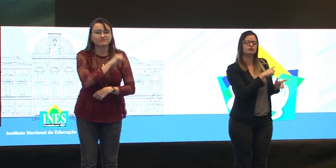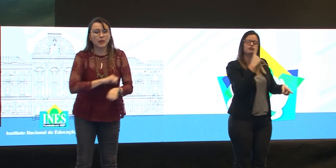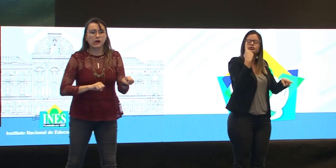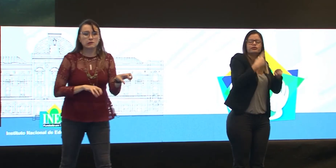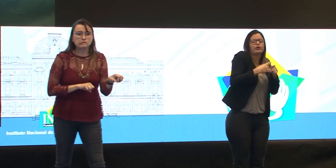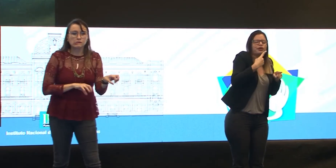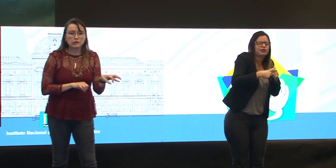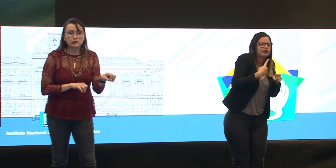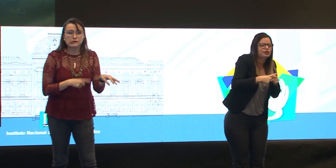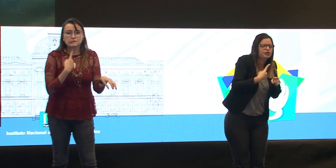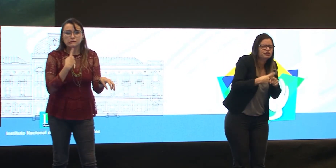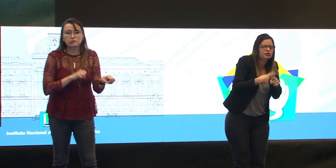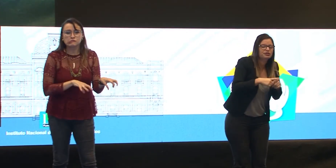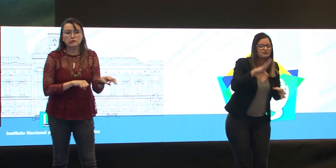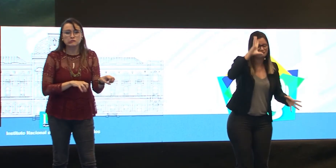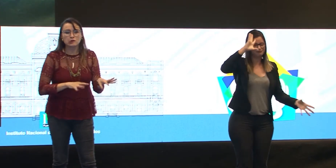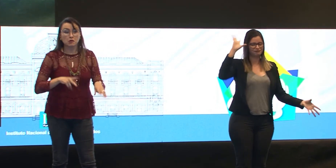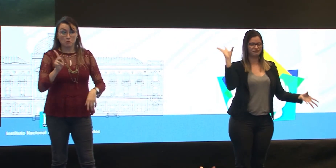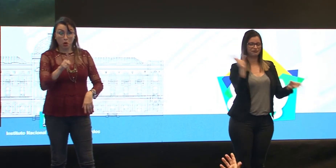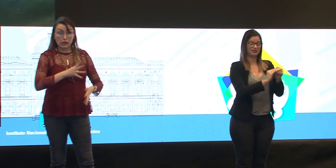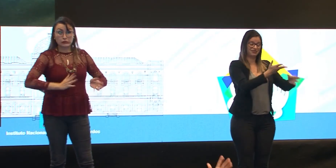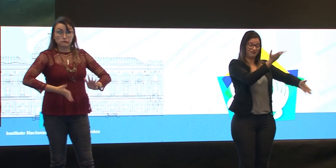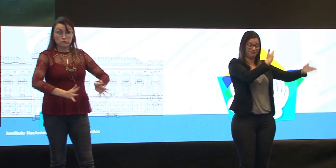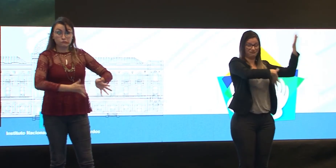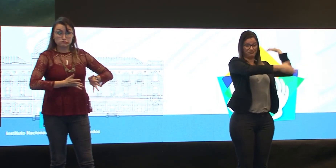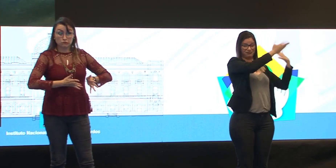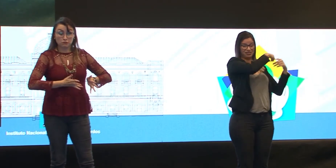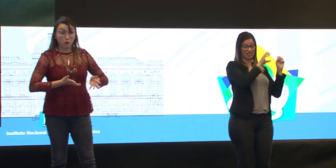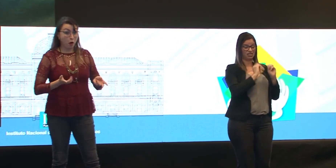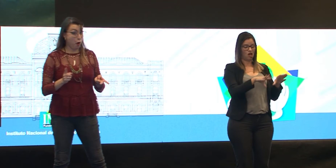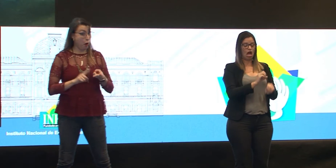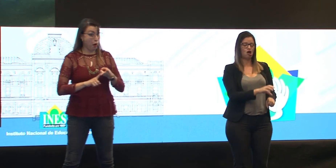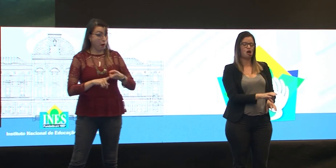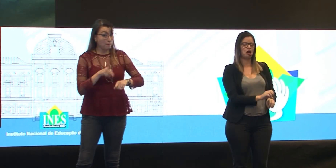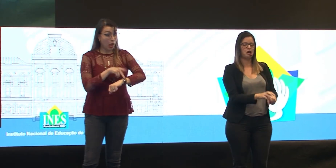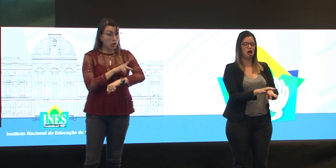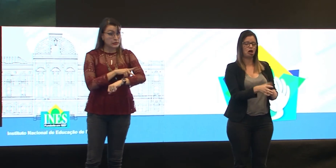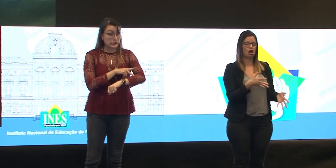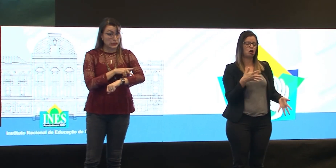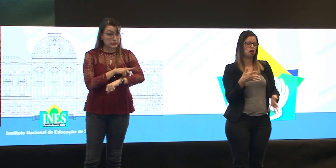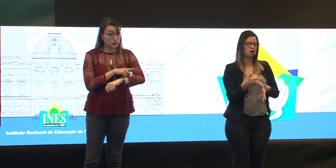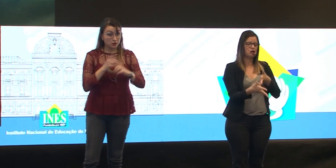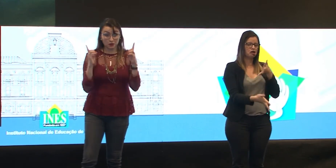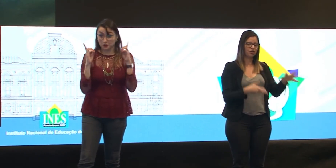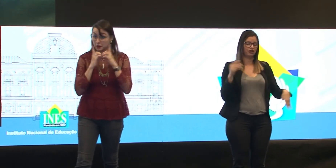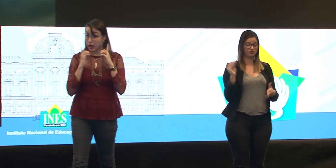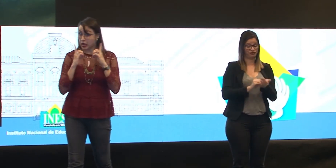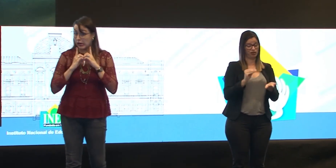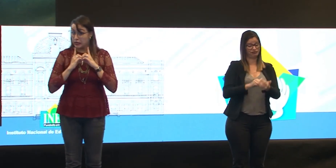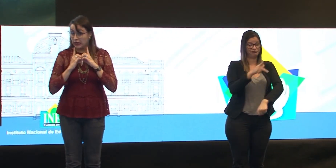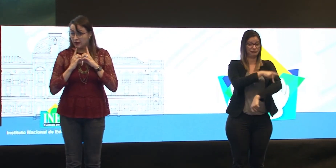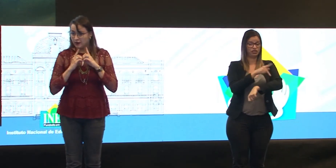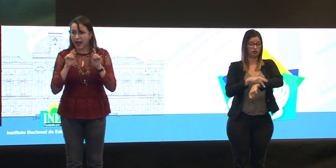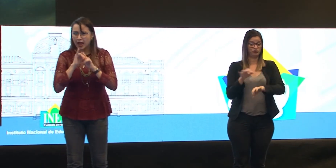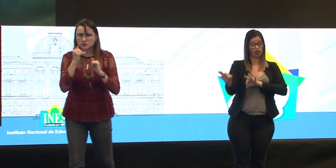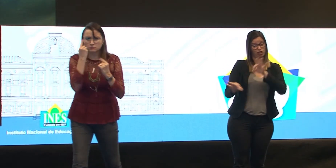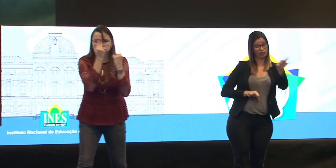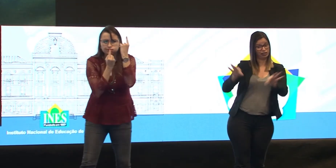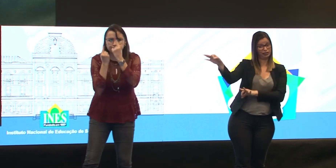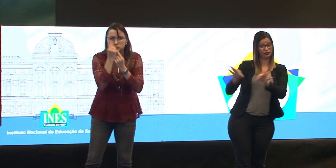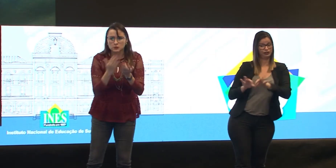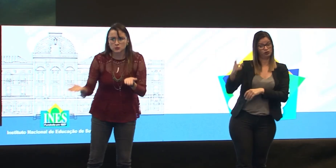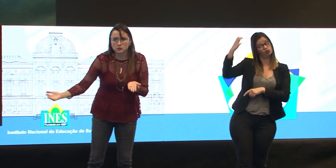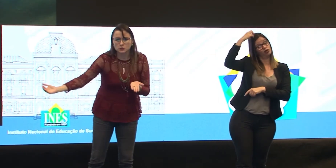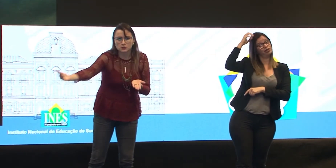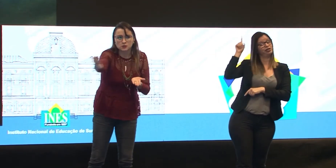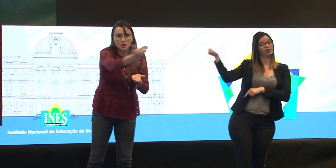com um processo de fracasso, porque afinal de contas a educação para esses alunos era um pouco parca, mas a